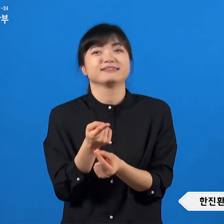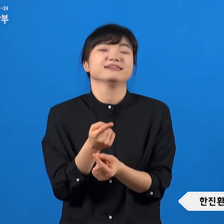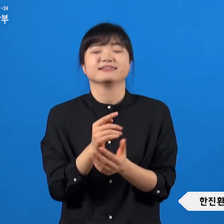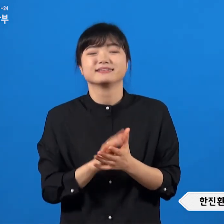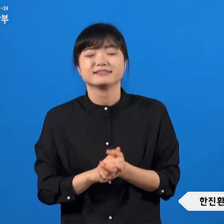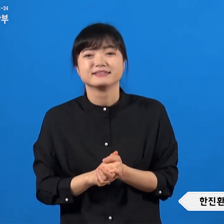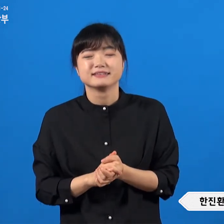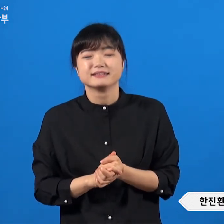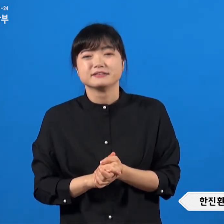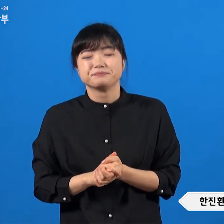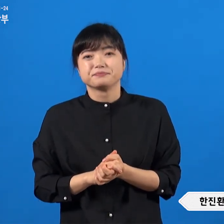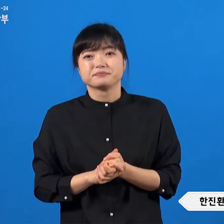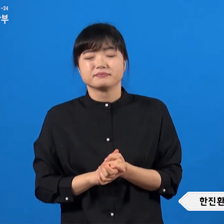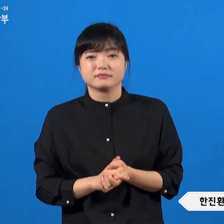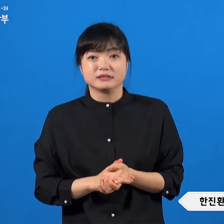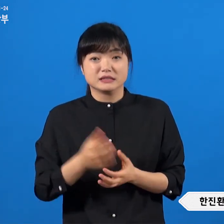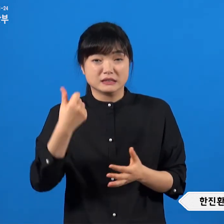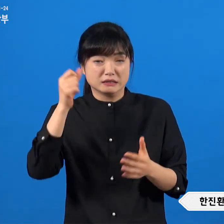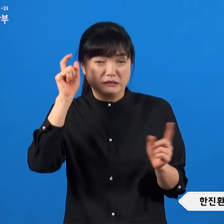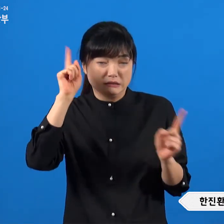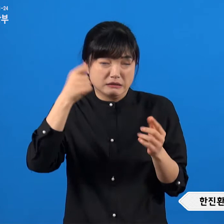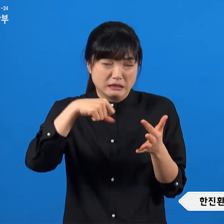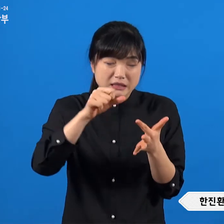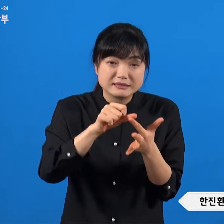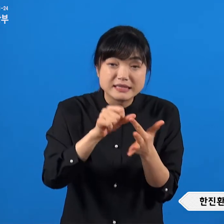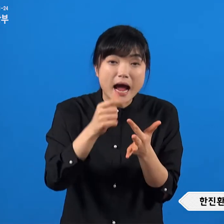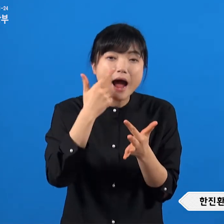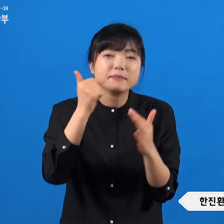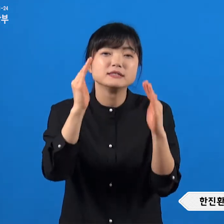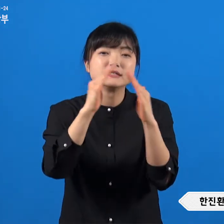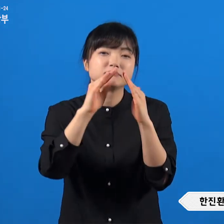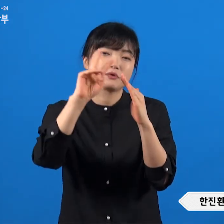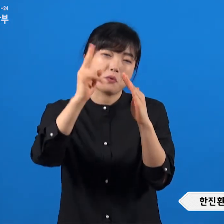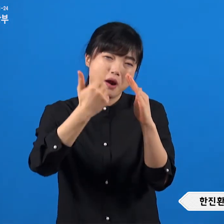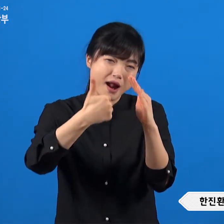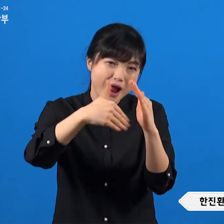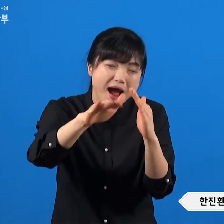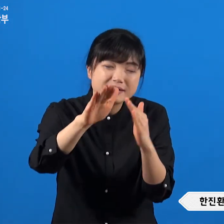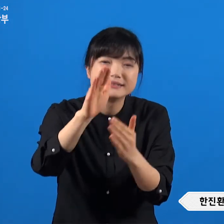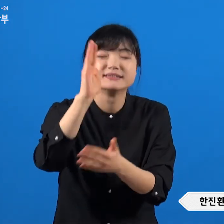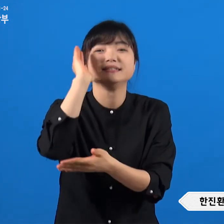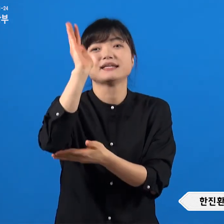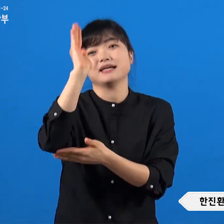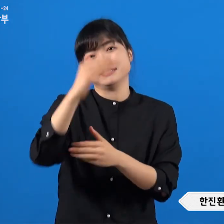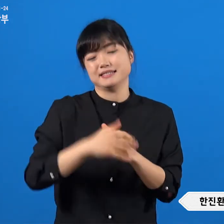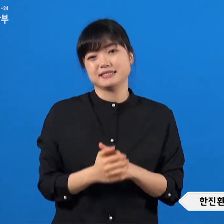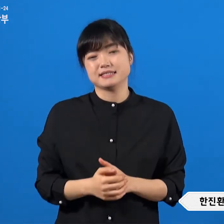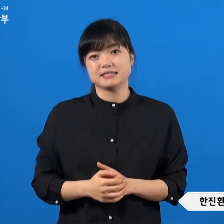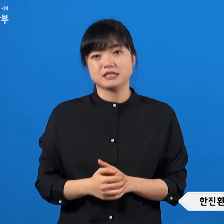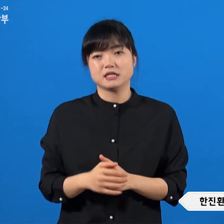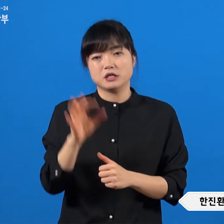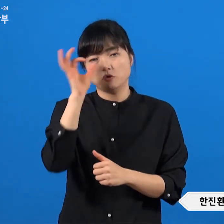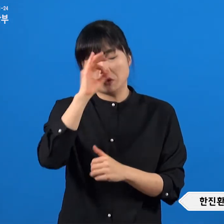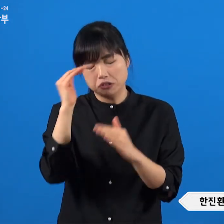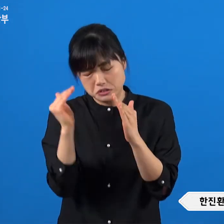이 막은 탕자가 아버지 집으로 돌아가는 얘기입니다. 탕자는 돼지우리 속에 살면서 비로소